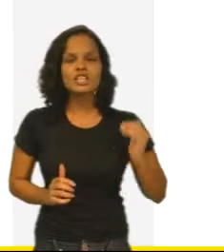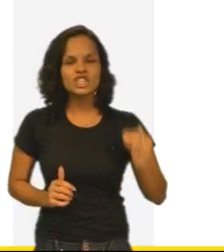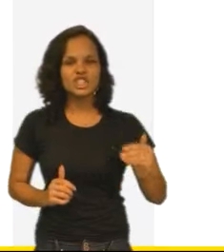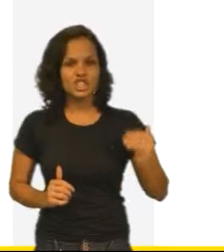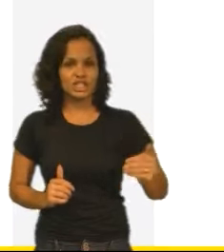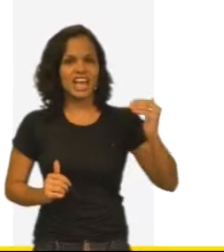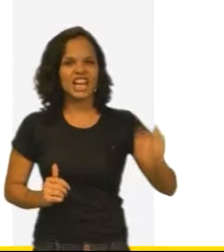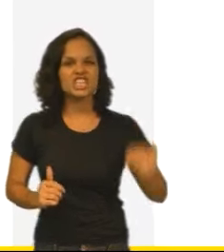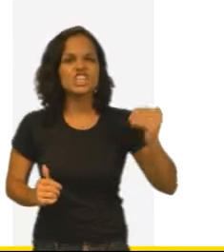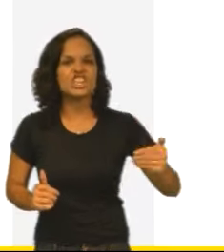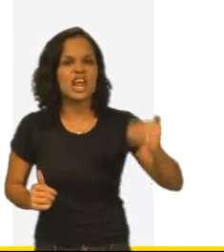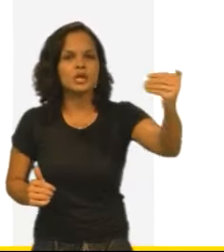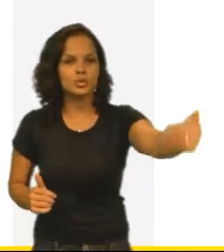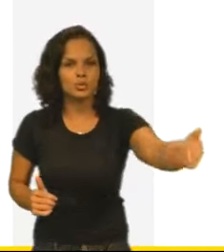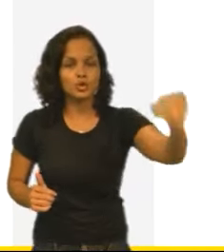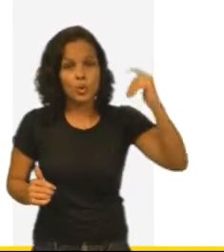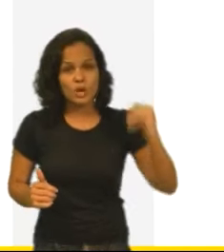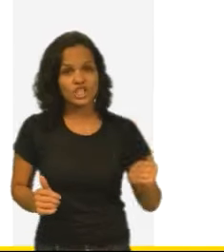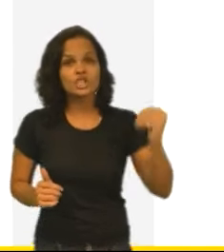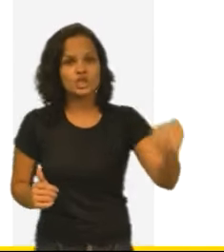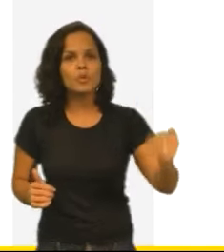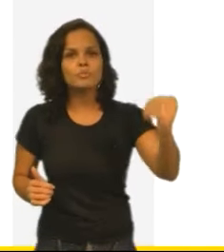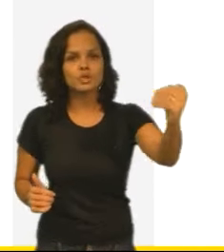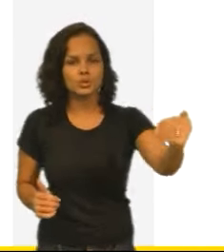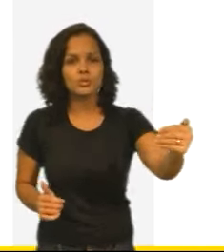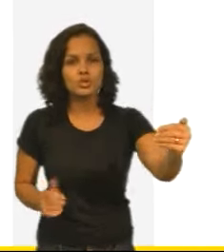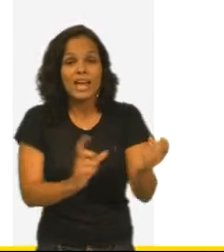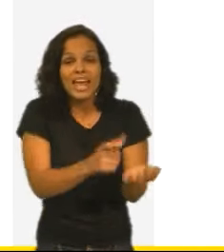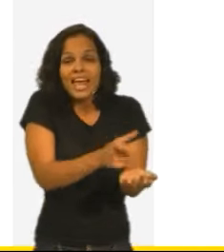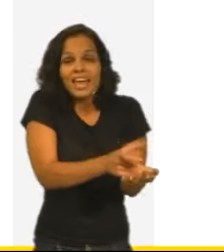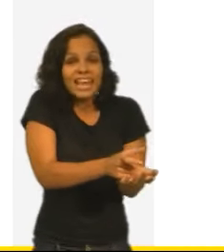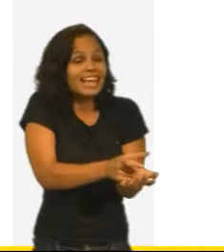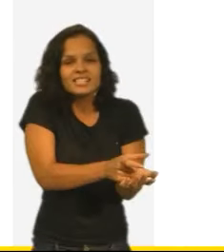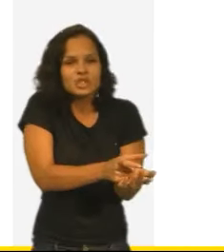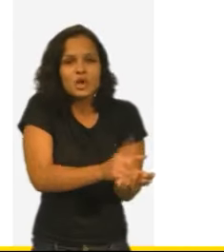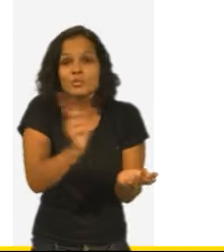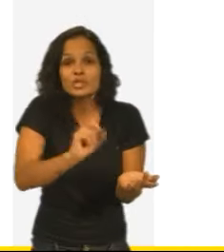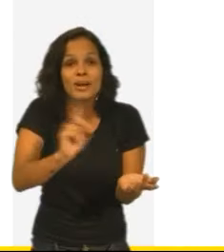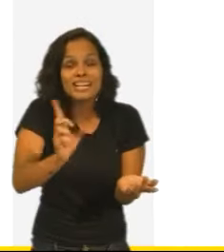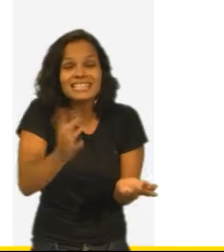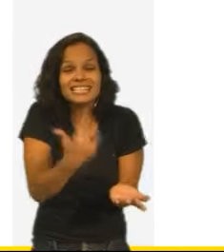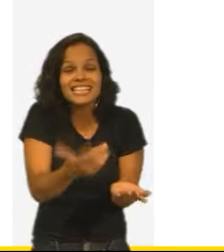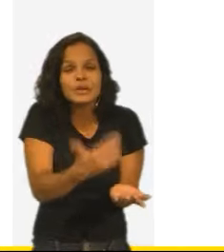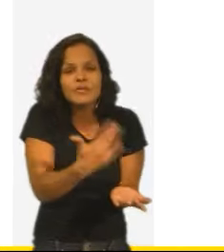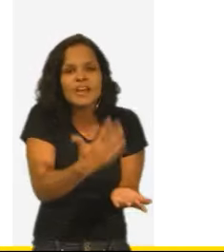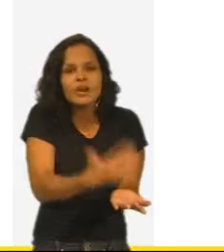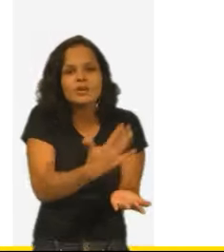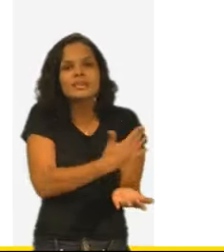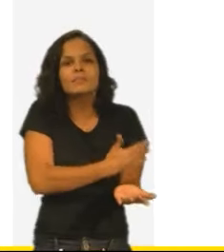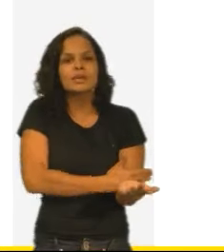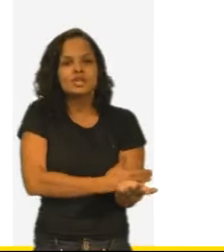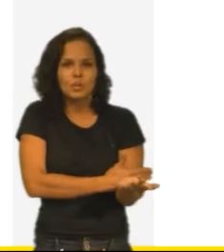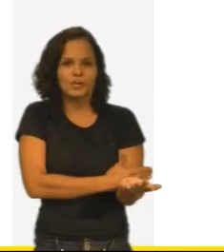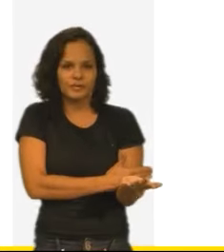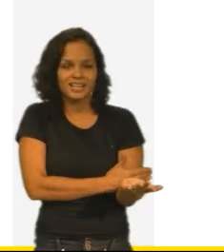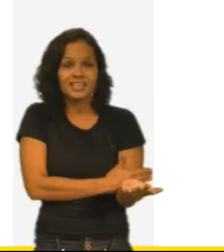gente diz a gente é inútil ou a gente somos inútil, esse somos não acrescenta nenhum valor semântico à frase.